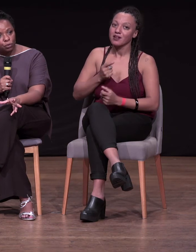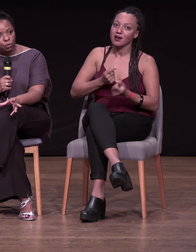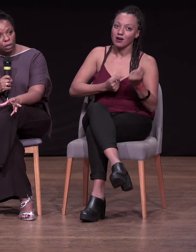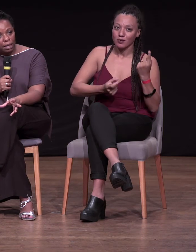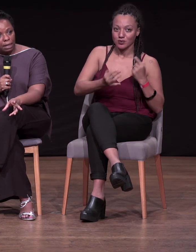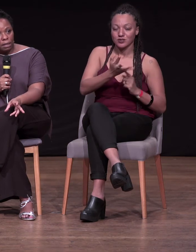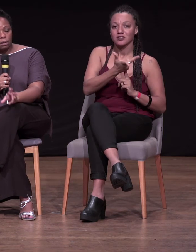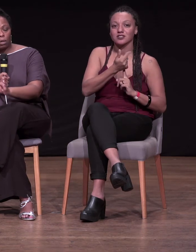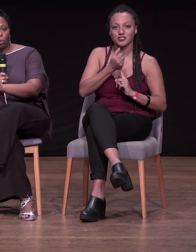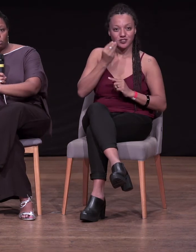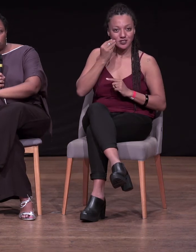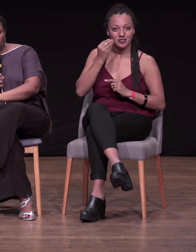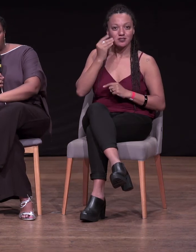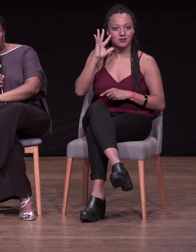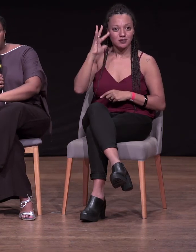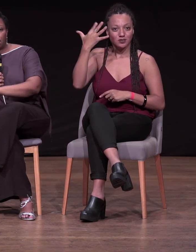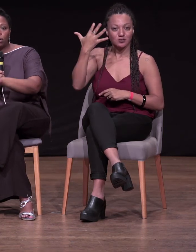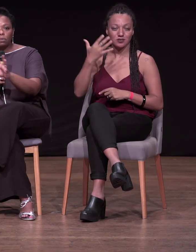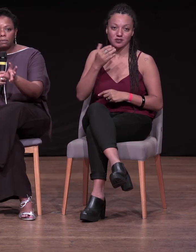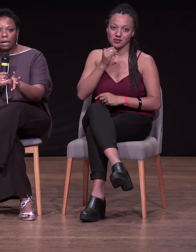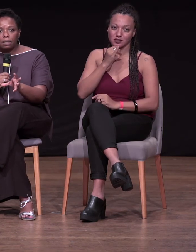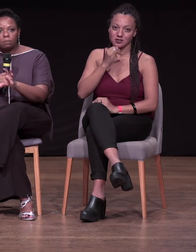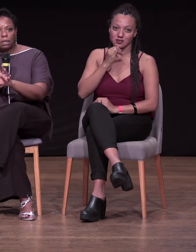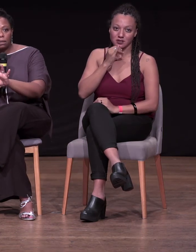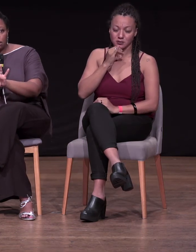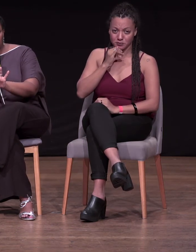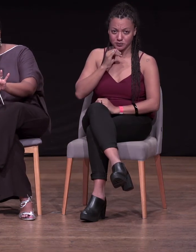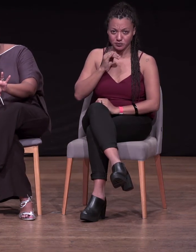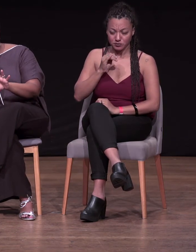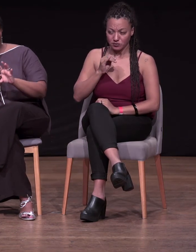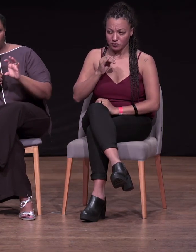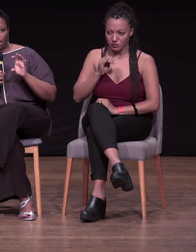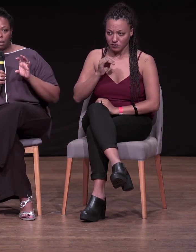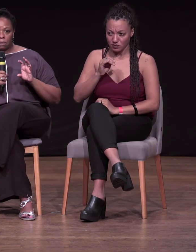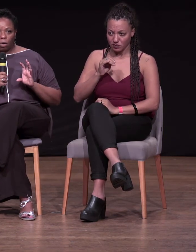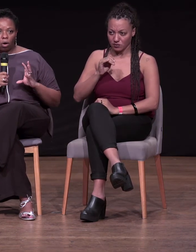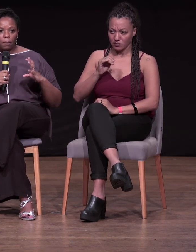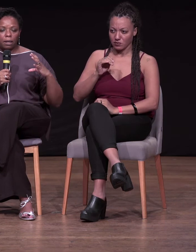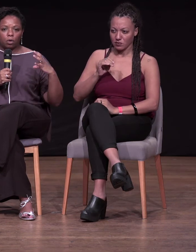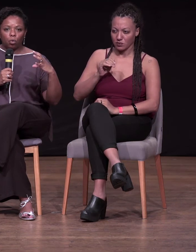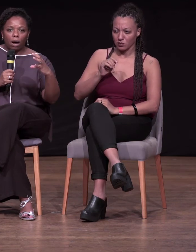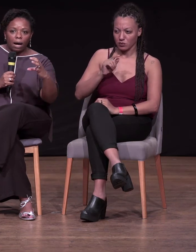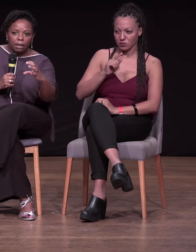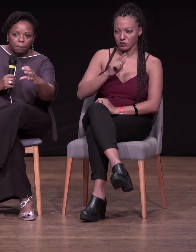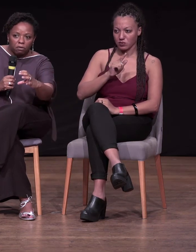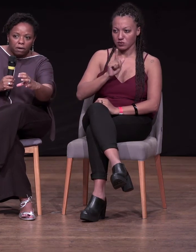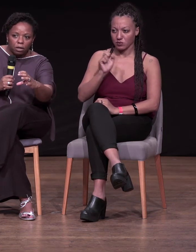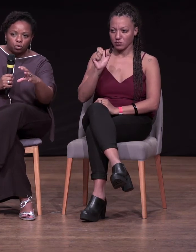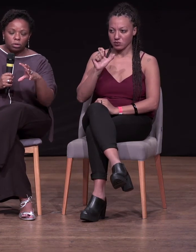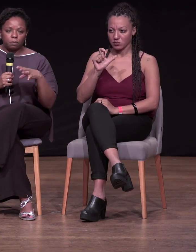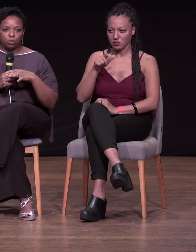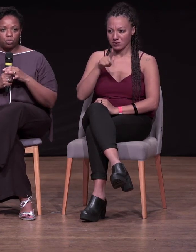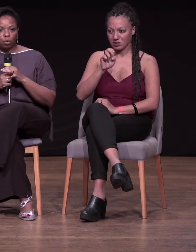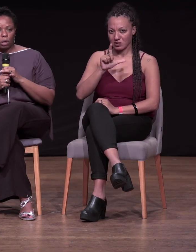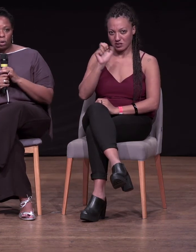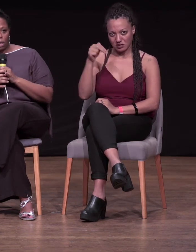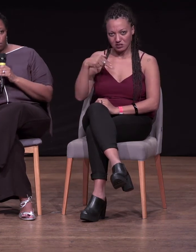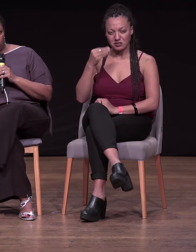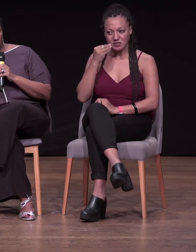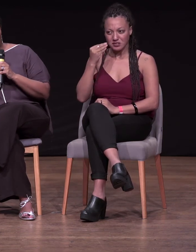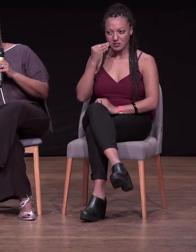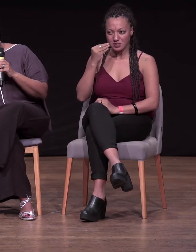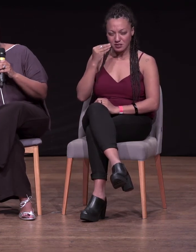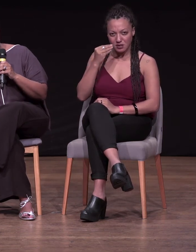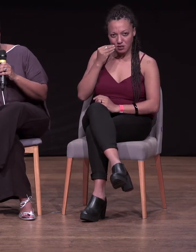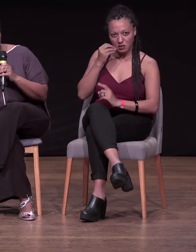para isso. Então, o Glenn Ligon está tentando olhar essa obra, recuar, ir para a fala de outra pessoa, olhar